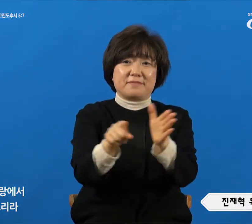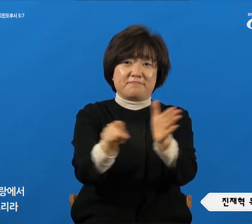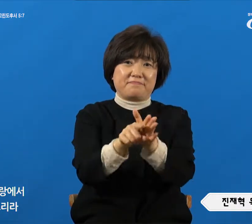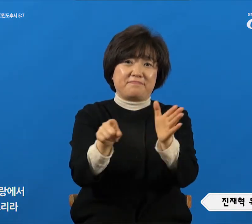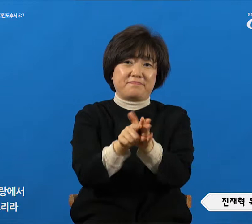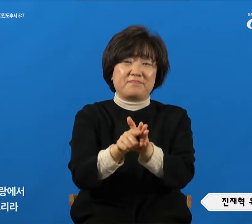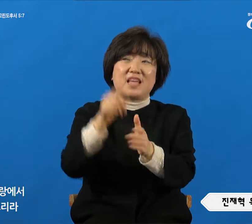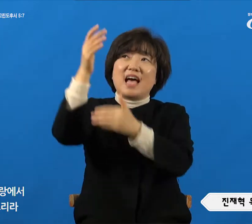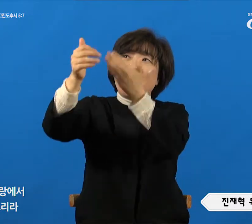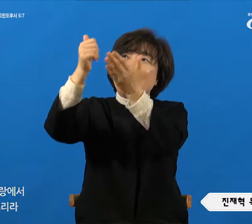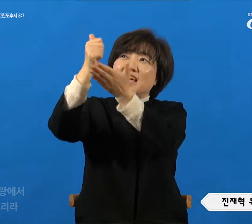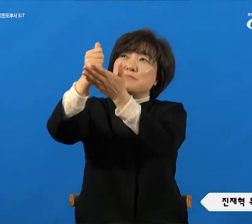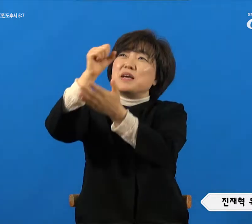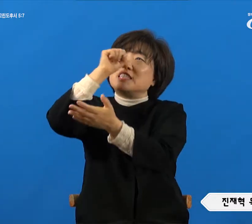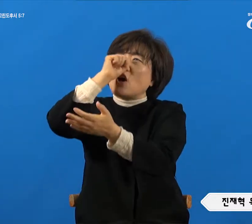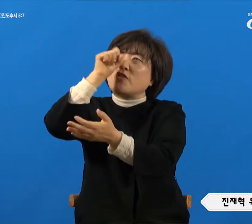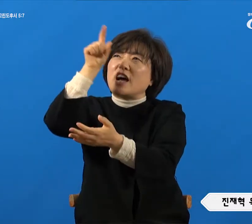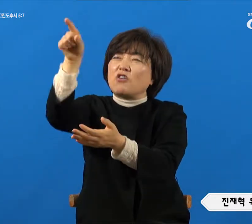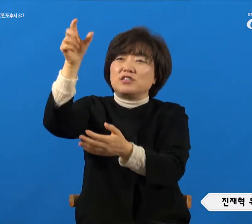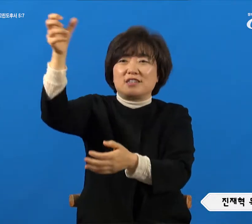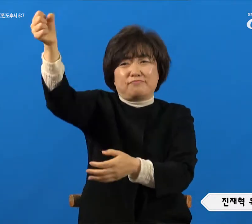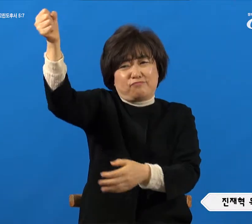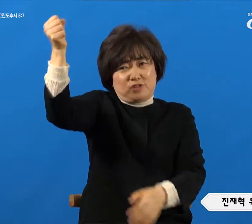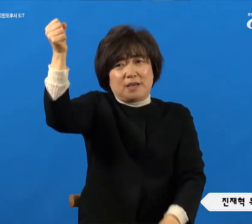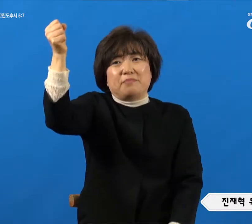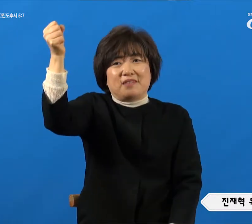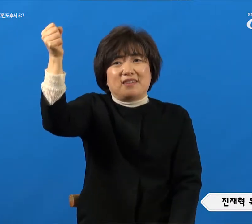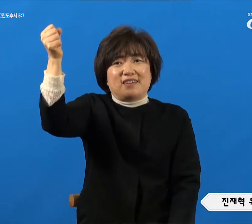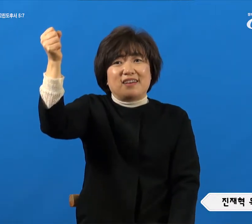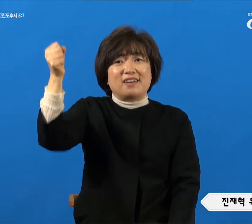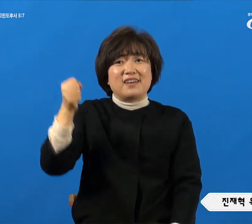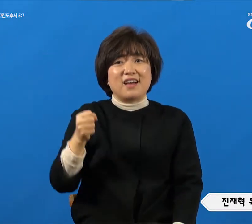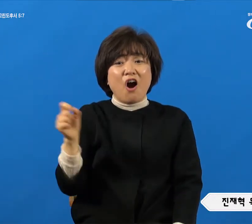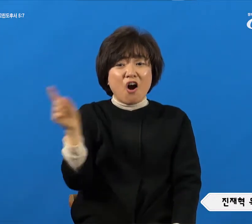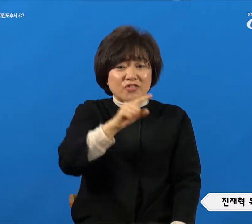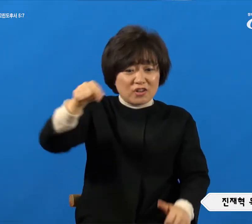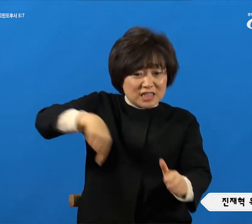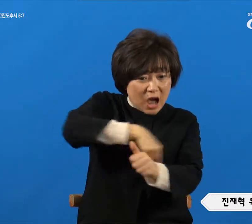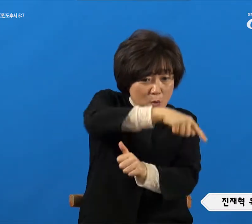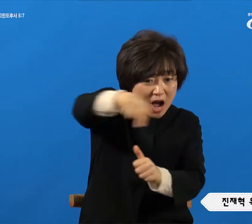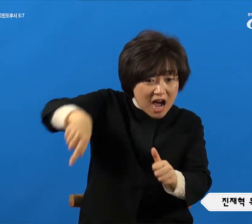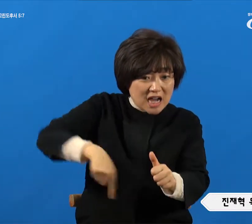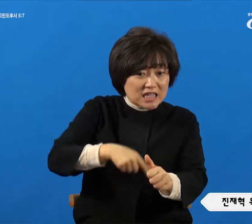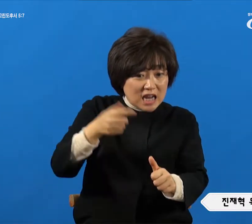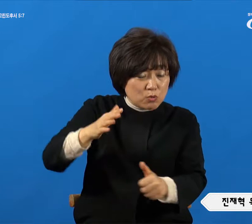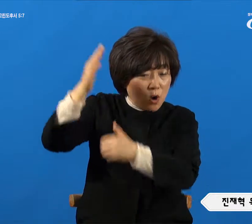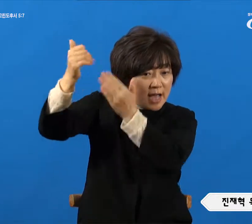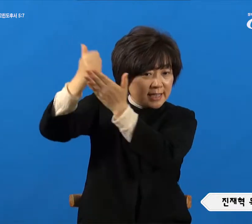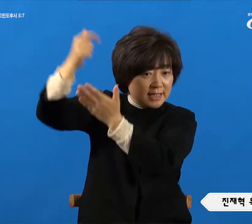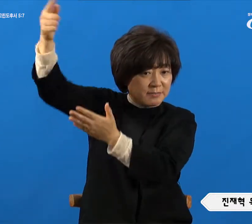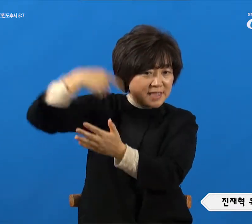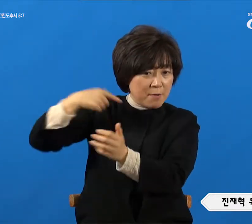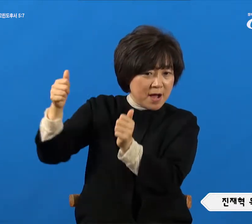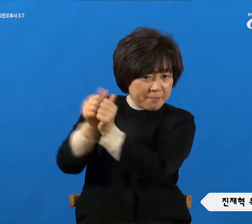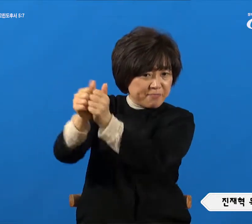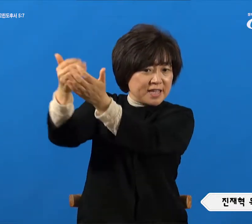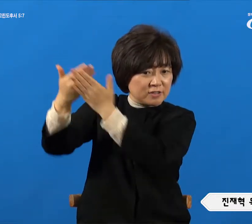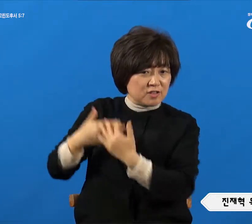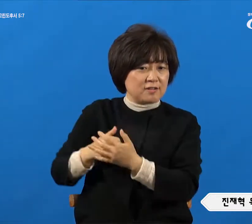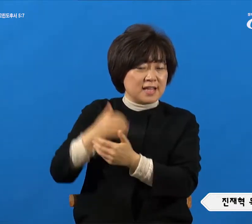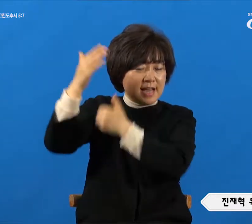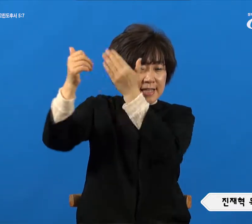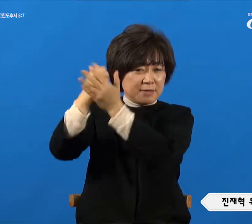믿음은 하나님의 선하심을 꽉 붙잡습니다. 어떠한 상황 가운데서도 하나님이 나와 함께